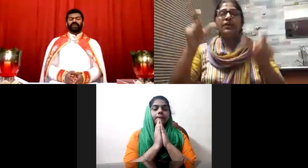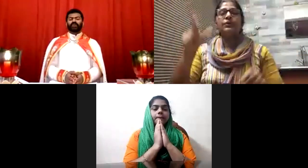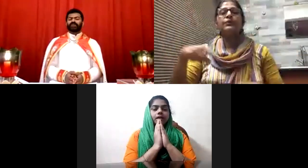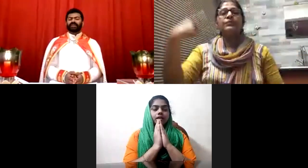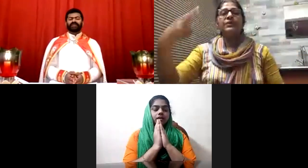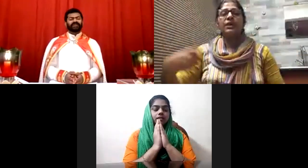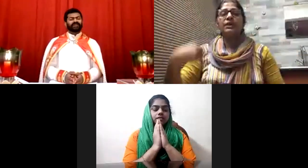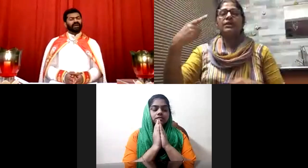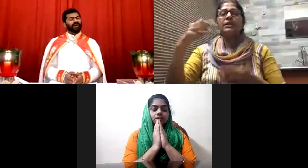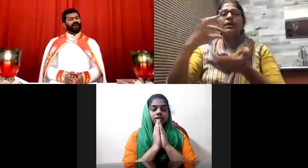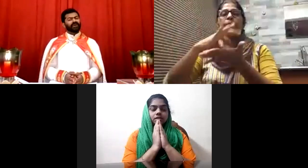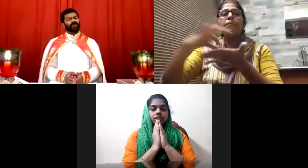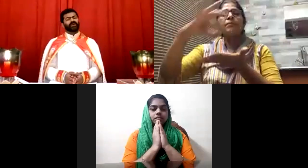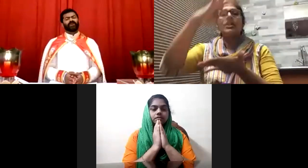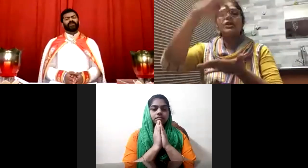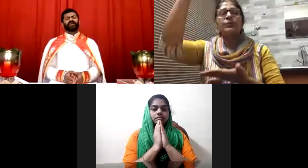മർത്യനു